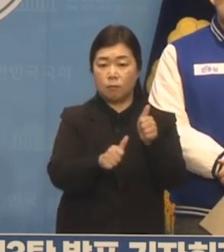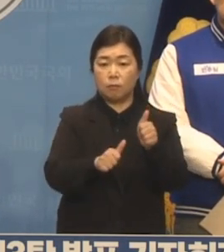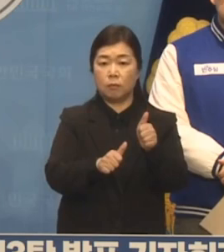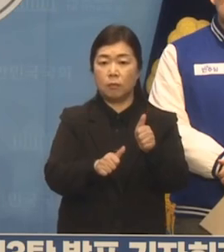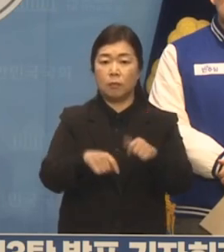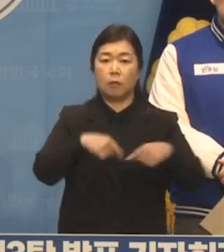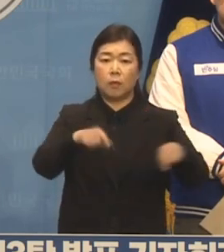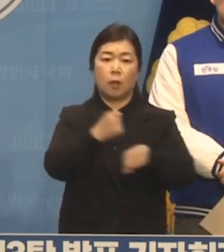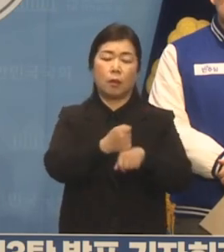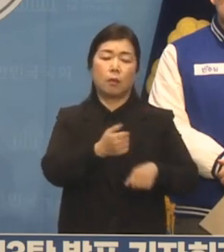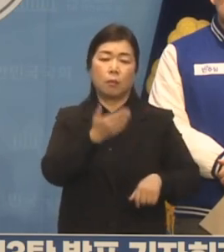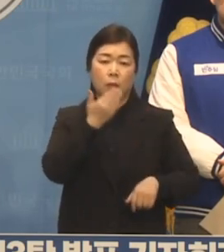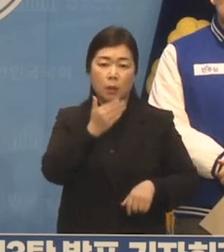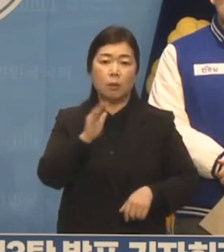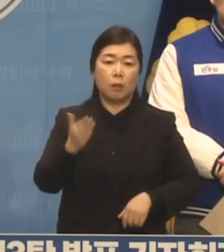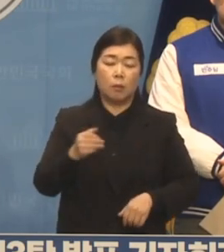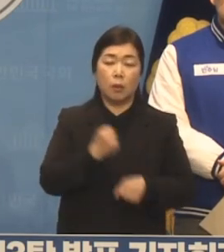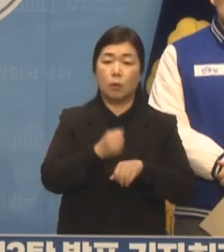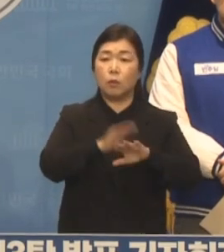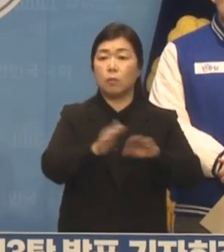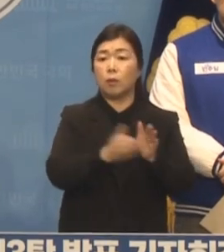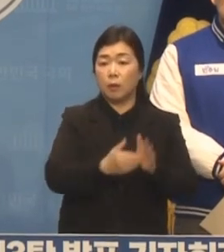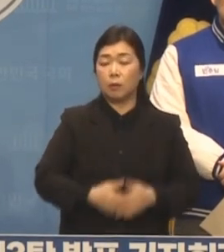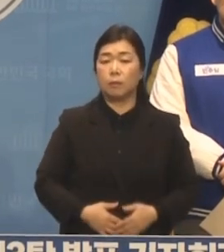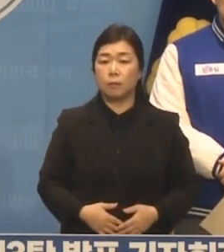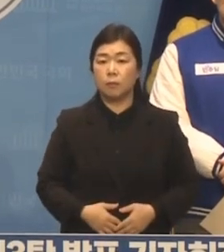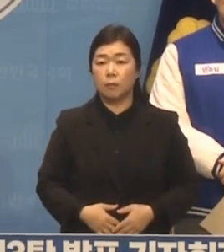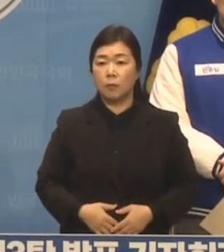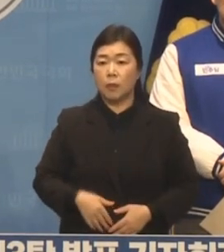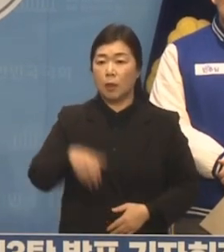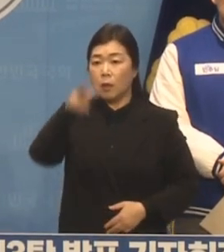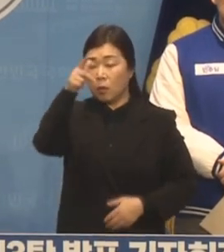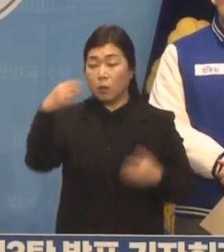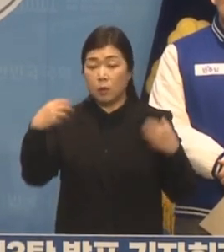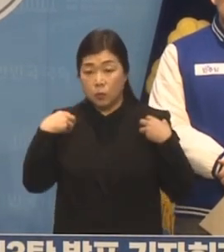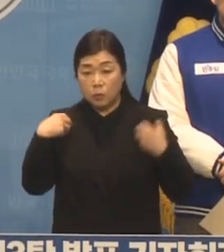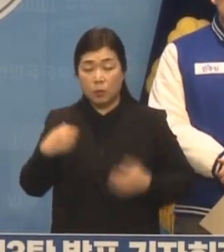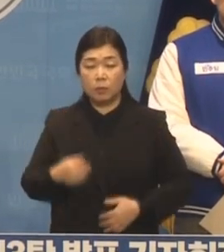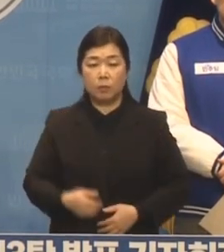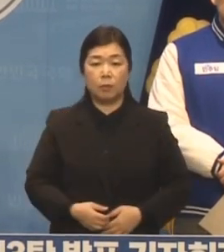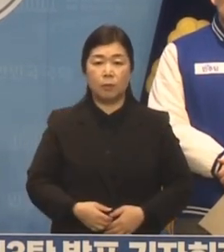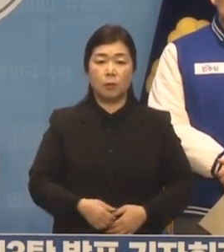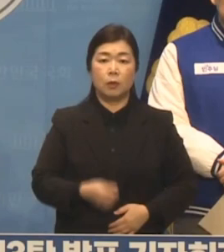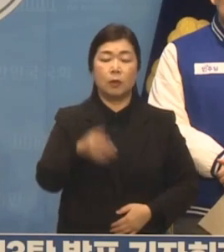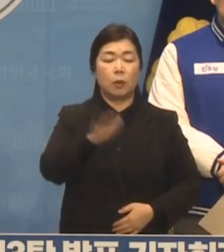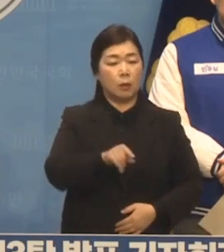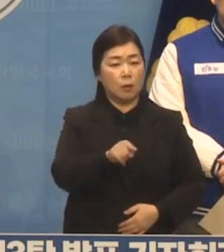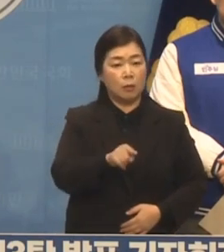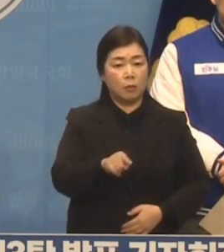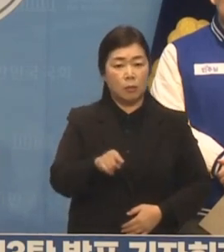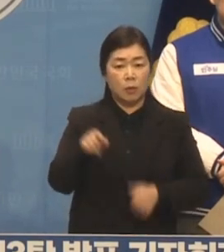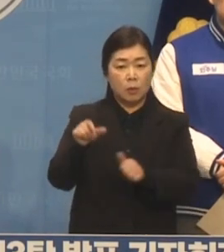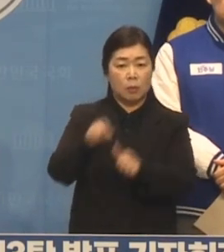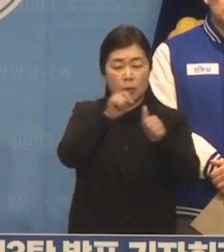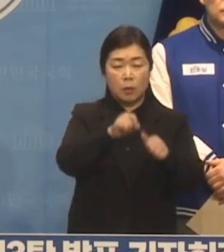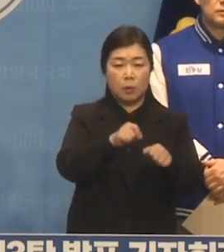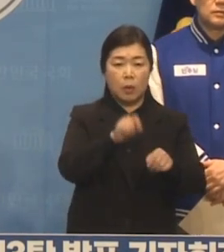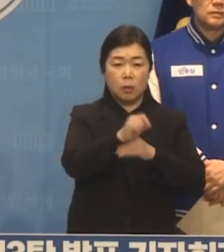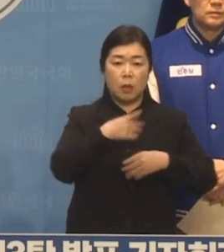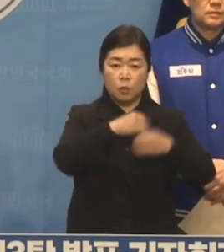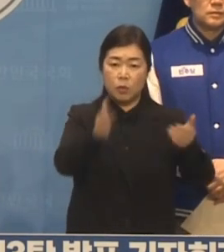제정하였습니다. 경찰국과 장관의 청장 지휘규칙은 고위경찰의 인사권을 행안부